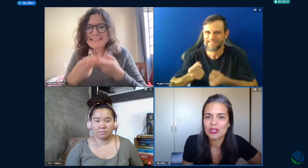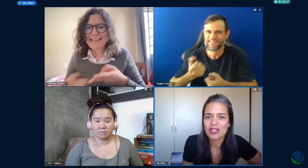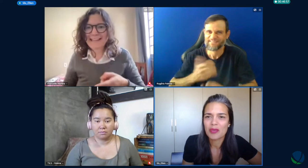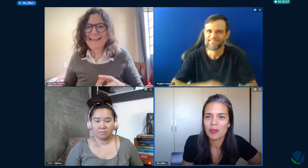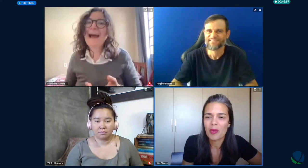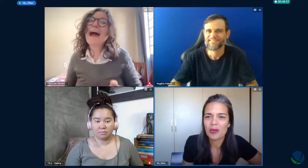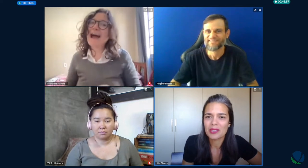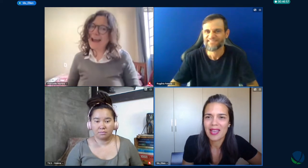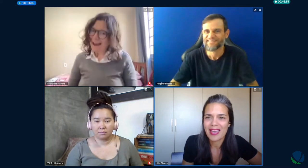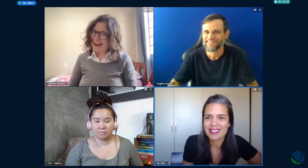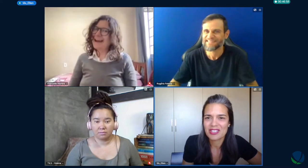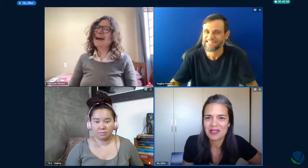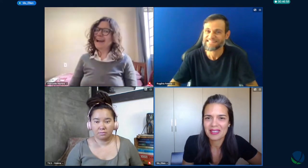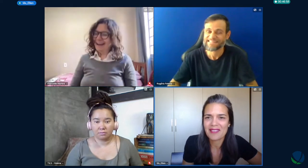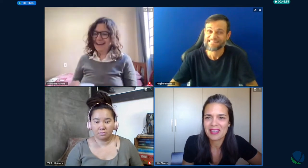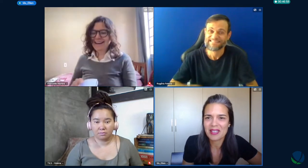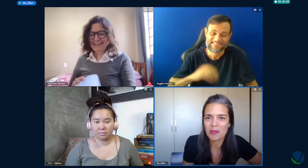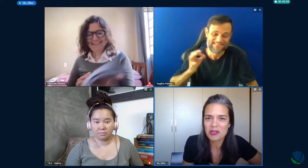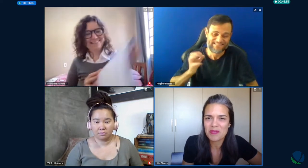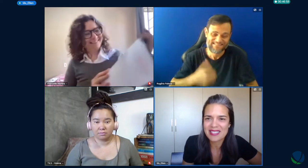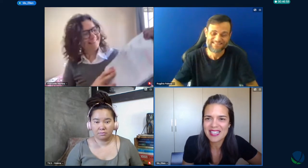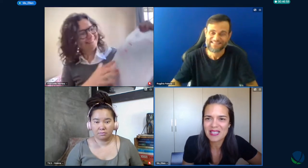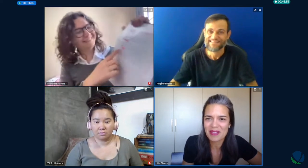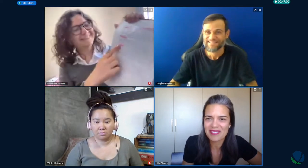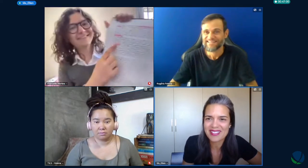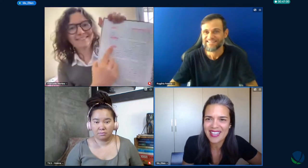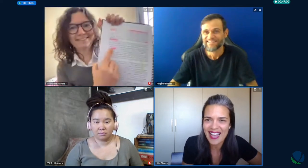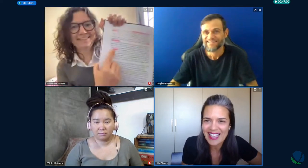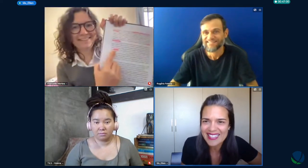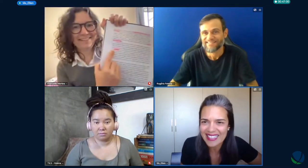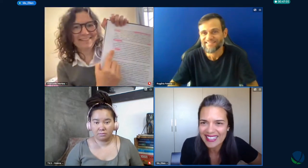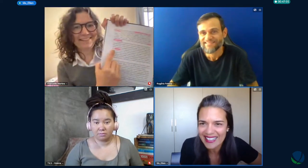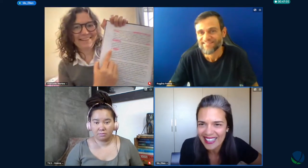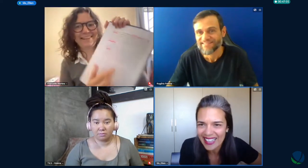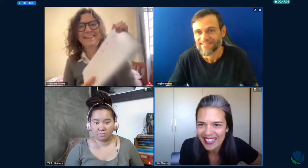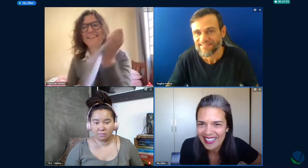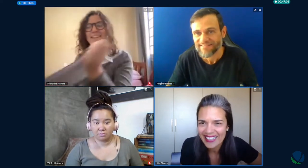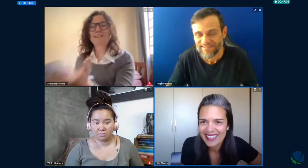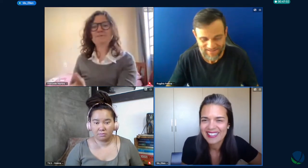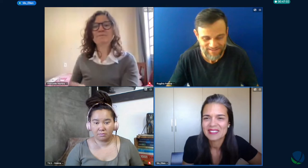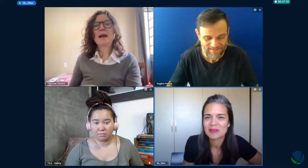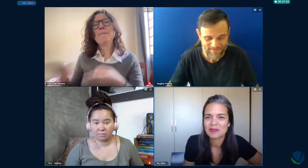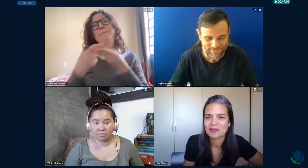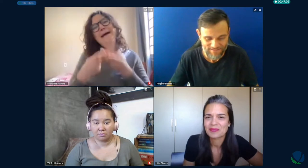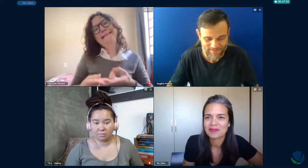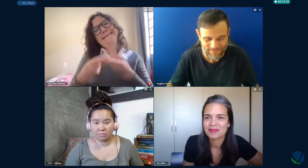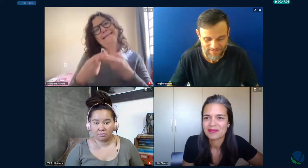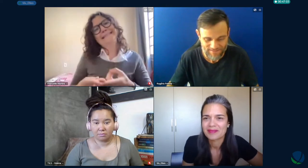que eu tive um pouco, teve que ter um pouco de paciência para fazer a escrita, né?